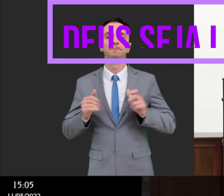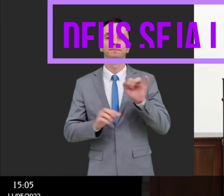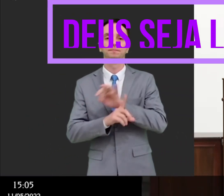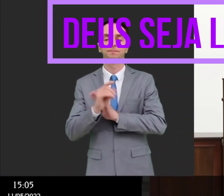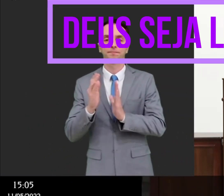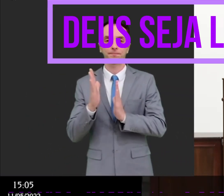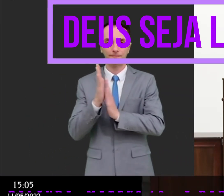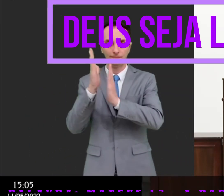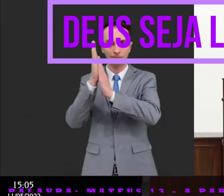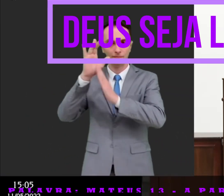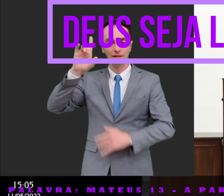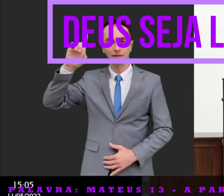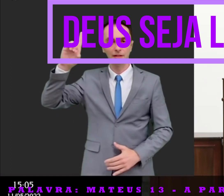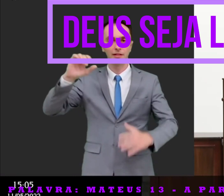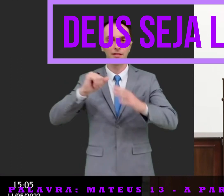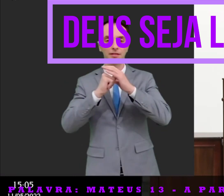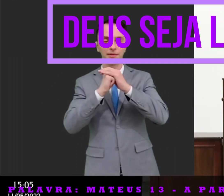Deus seja louvado.